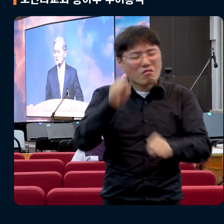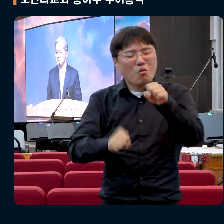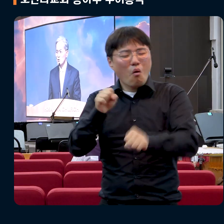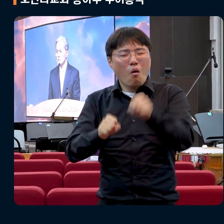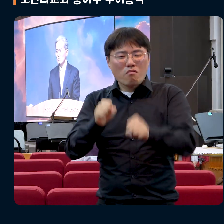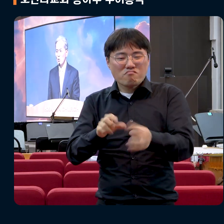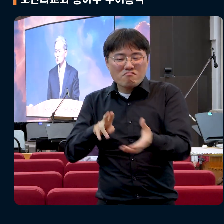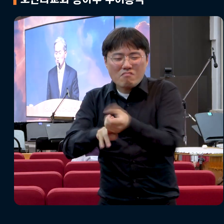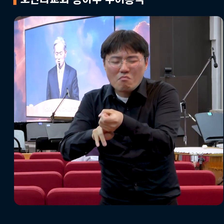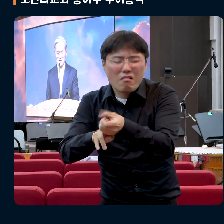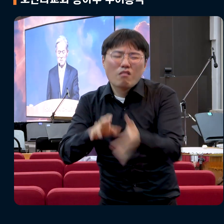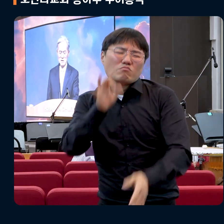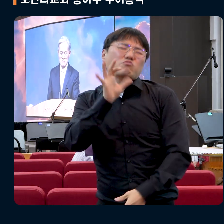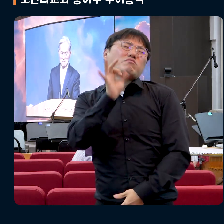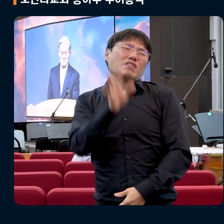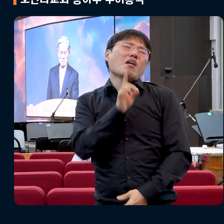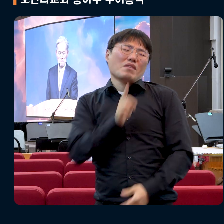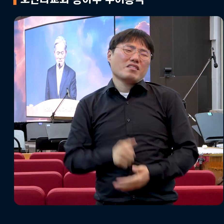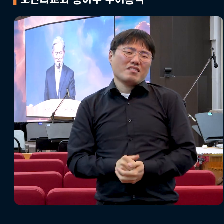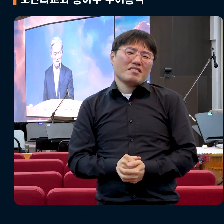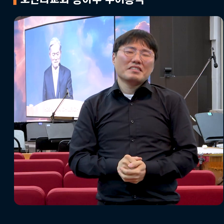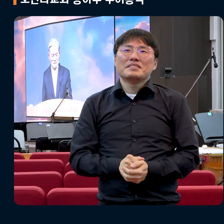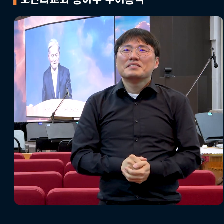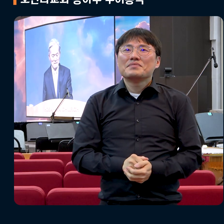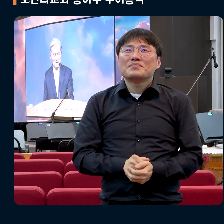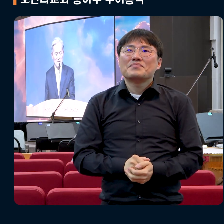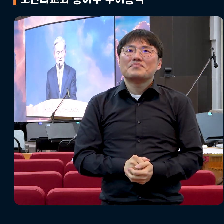행동은 그거는 못 속인다 그 말이에요.